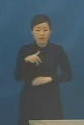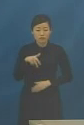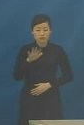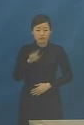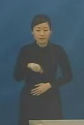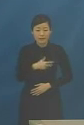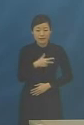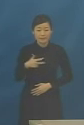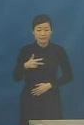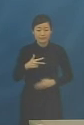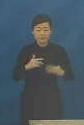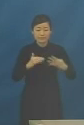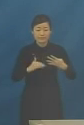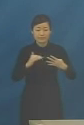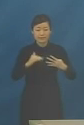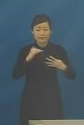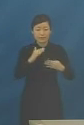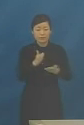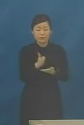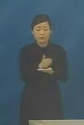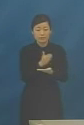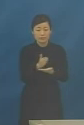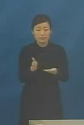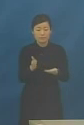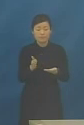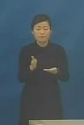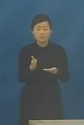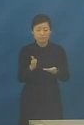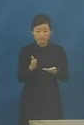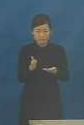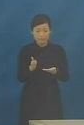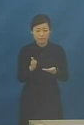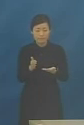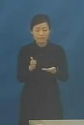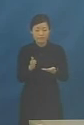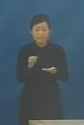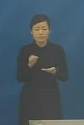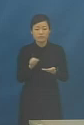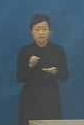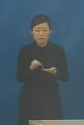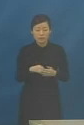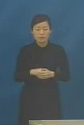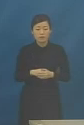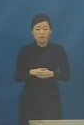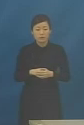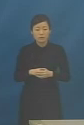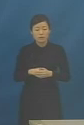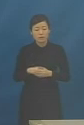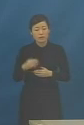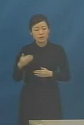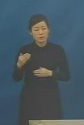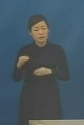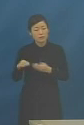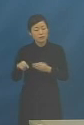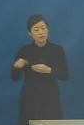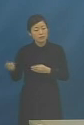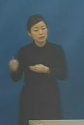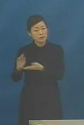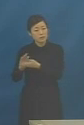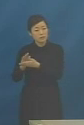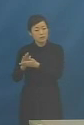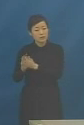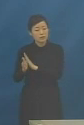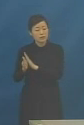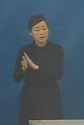ですがえっとまぁ隣県ではあの先月の終わりレアのステージ11という風な判断をする